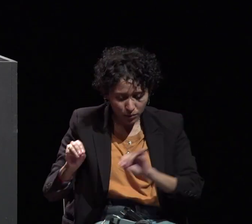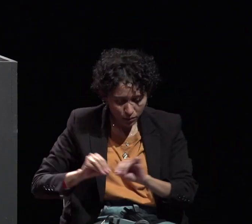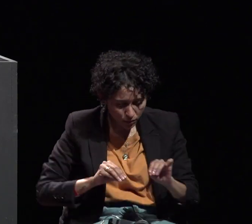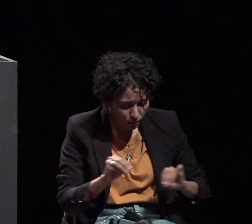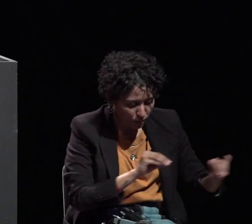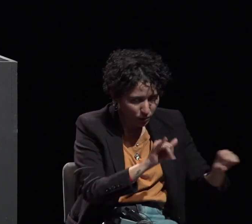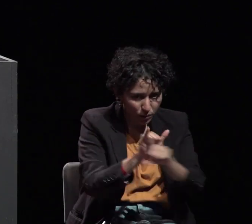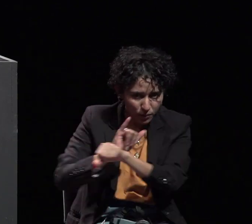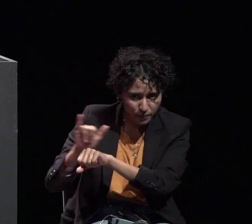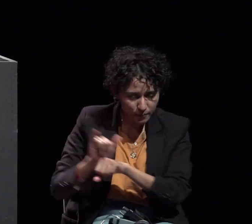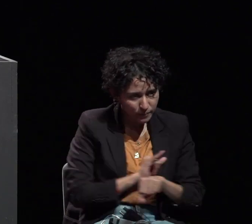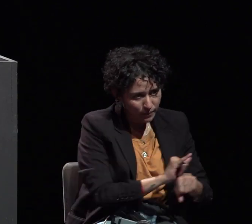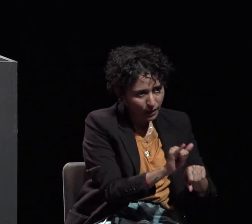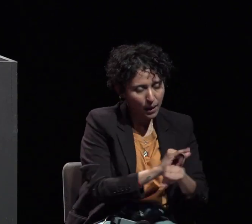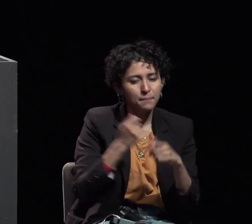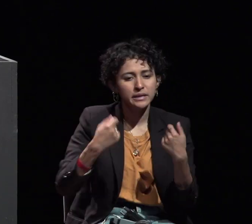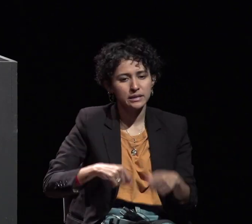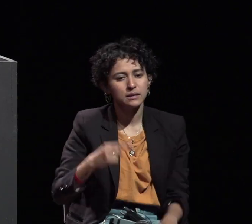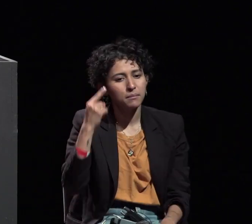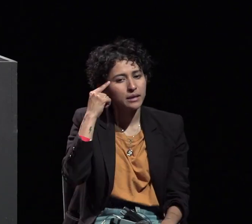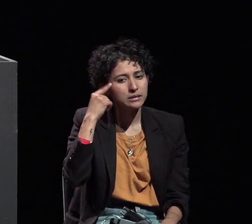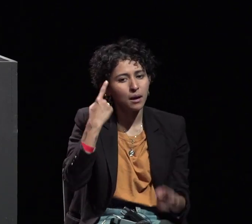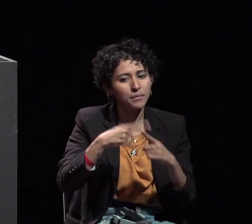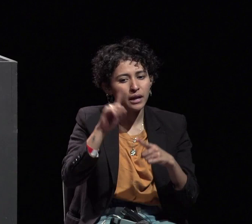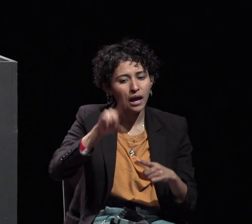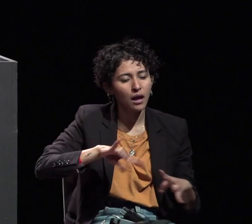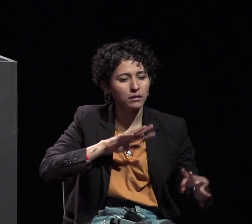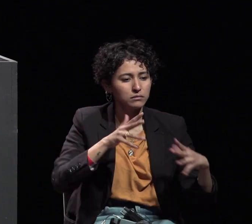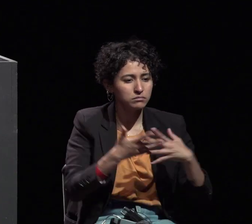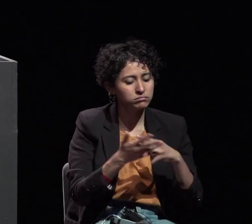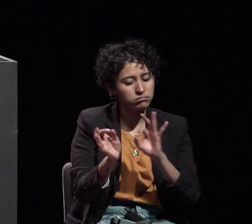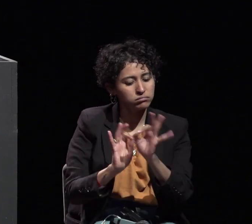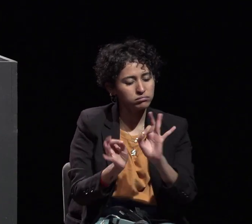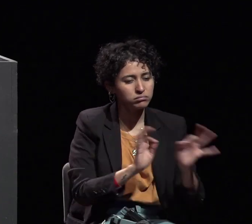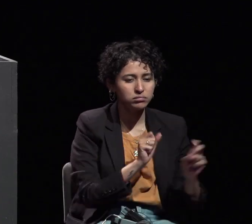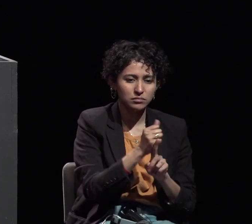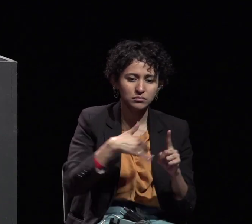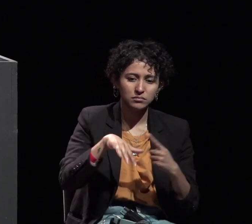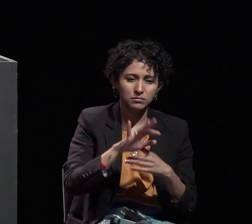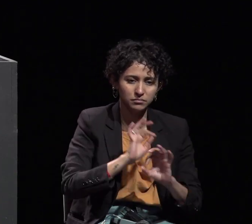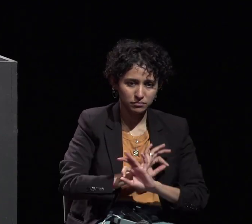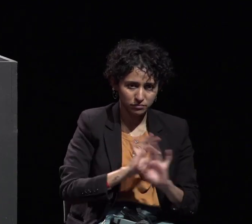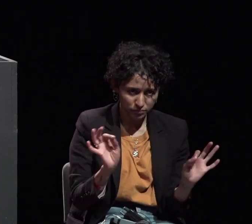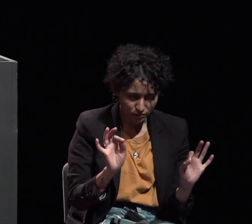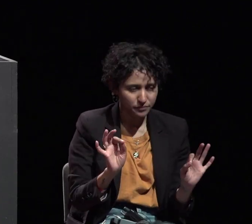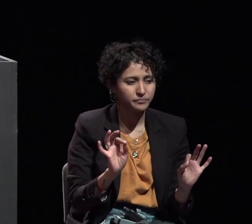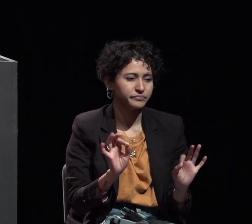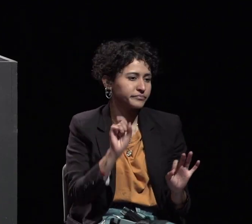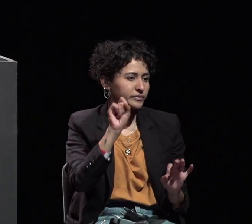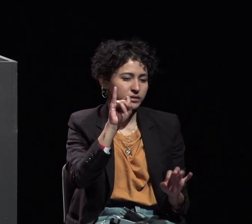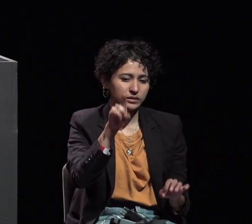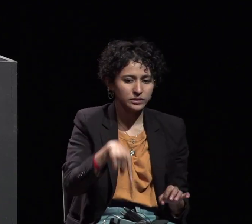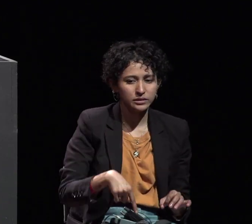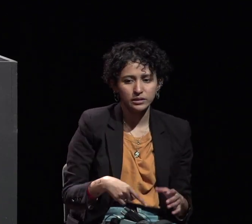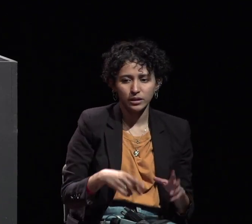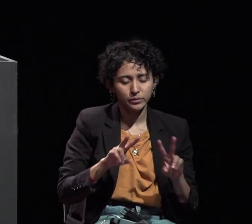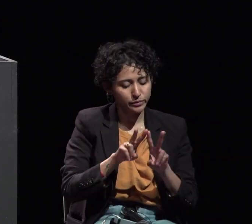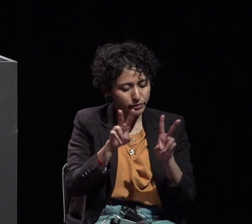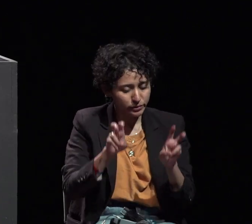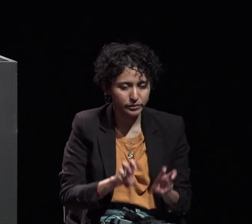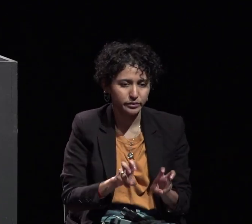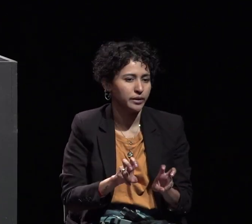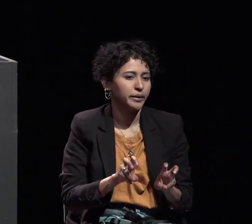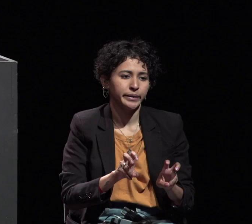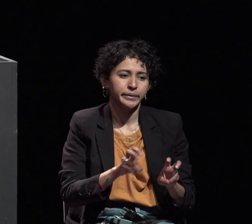projeto civilizatório e de seus aparatos materiais. Vai embutida aqui a discussão sobre antropoceno, capitaloceno, suas derivações, que eu não